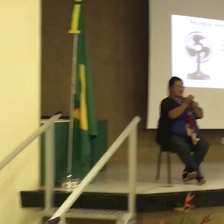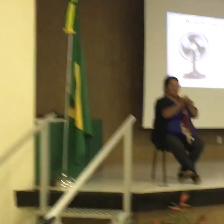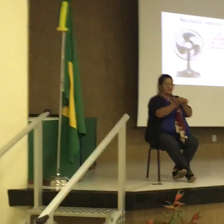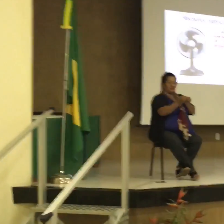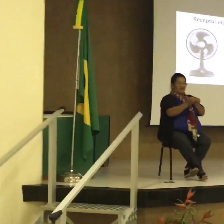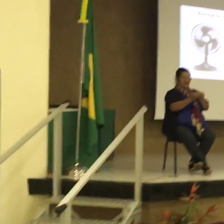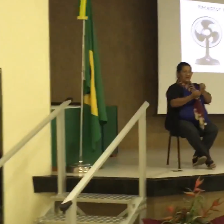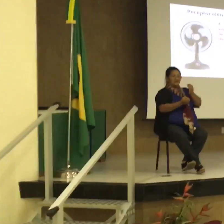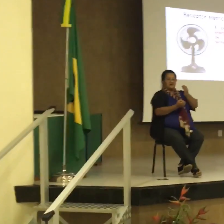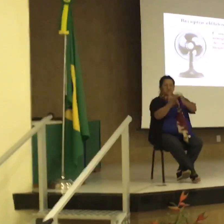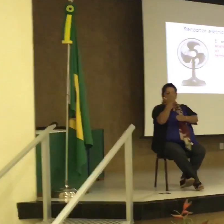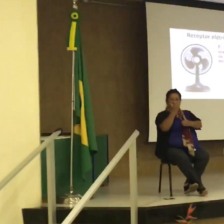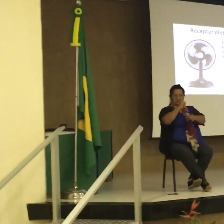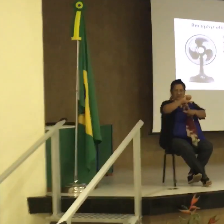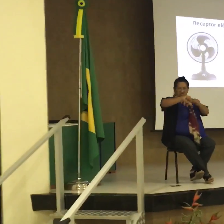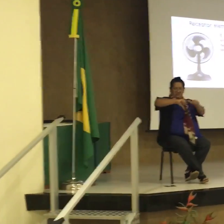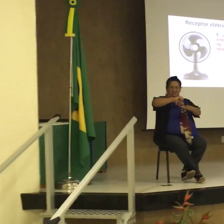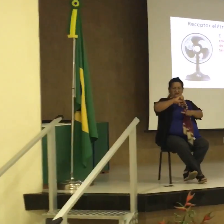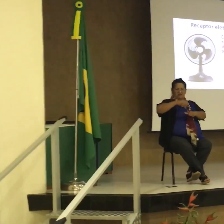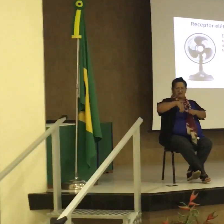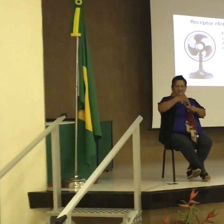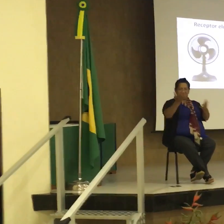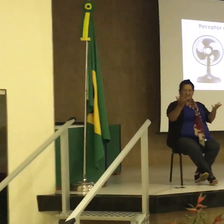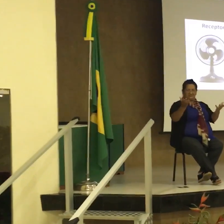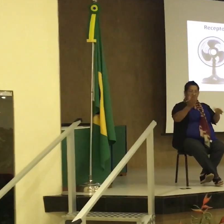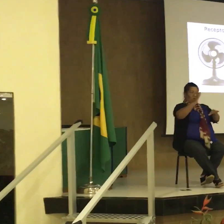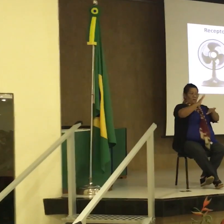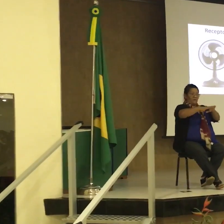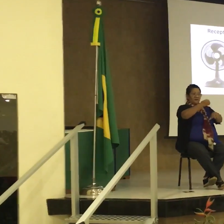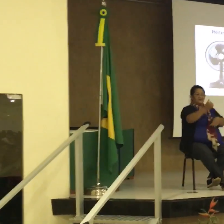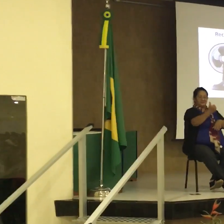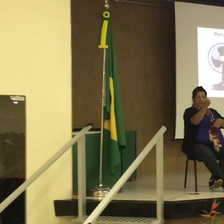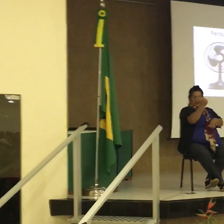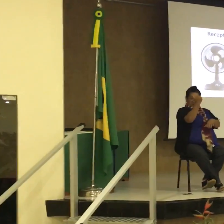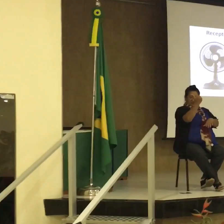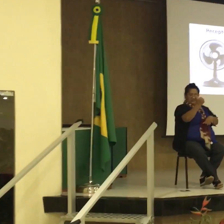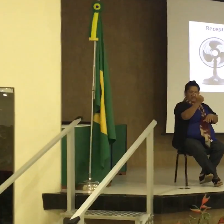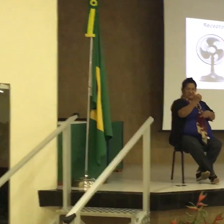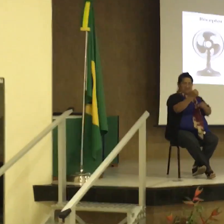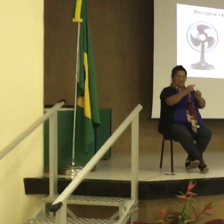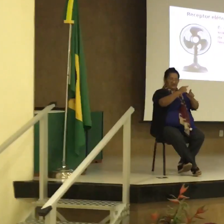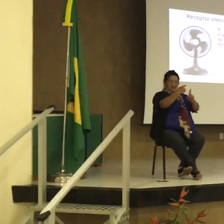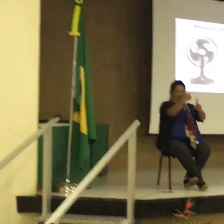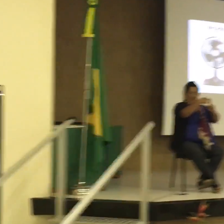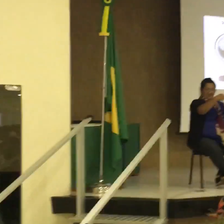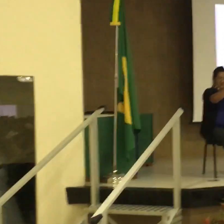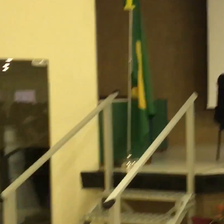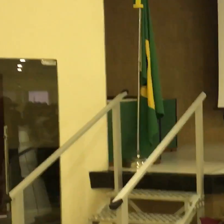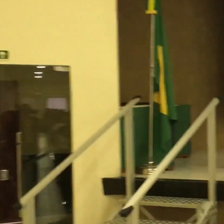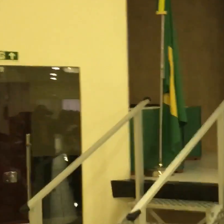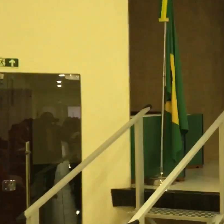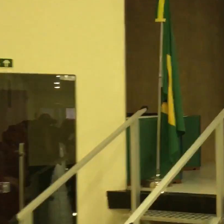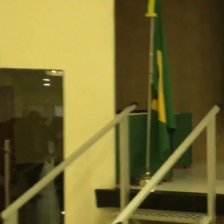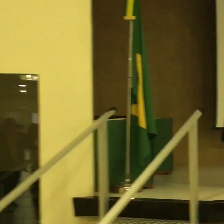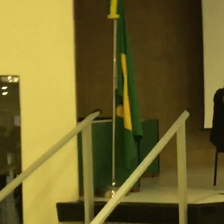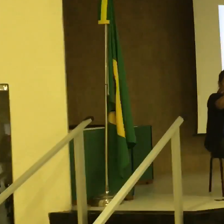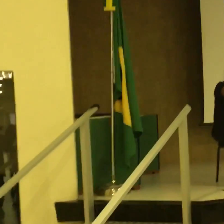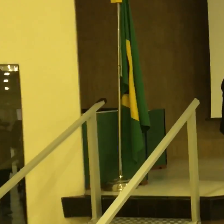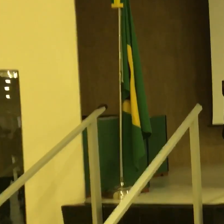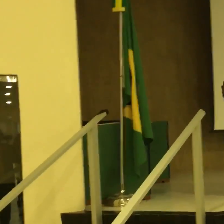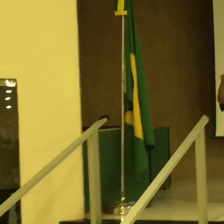acelerador. Eu falei, o que é mais importante no circuito? A corrente elétrica. Eu olho o sentido